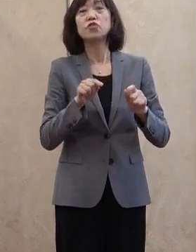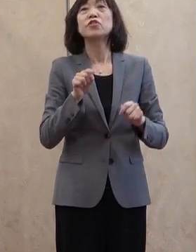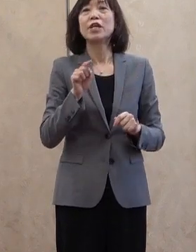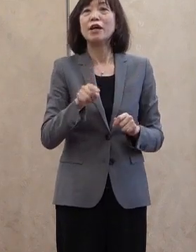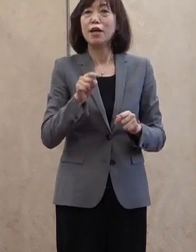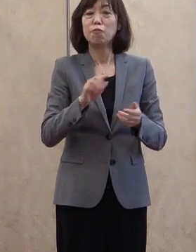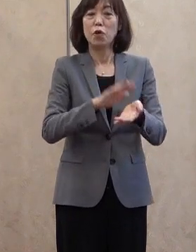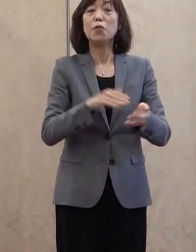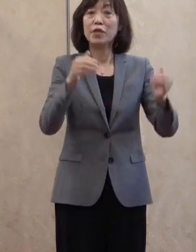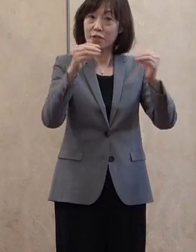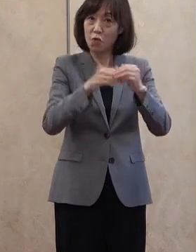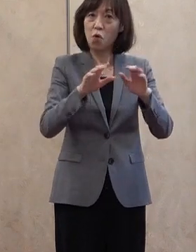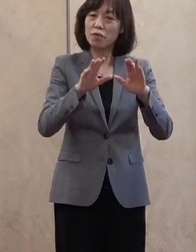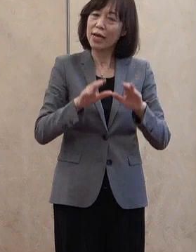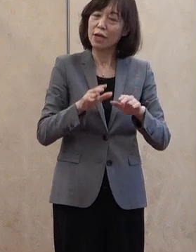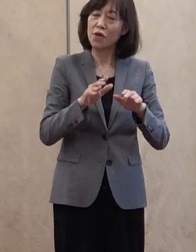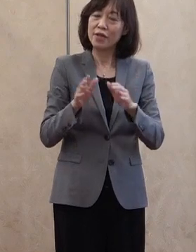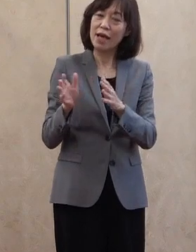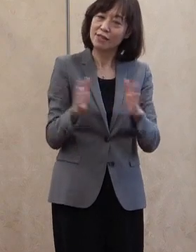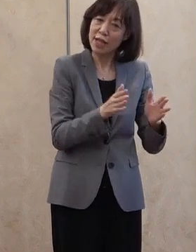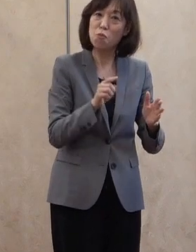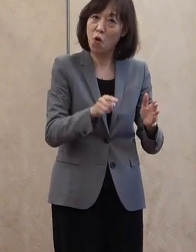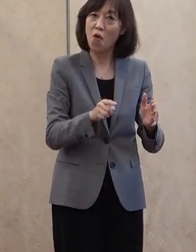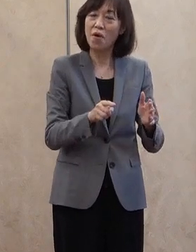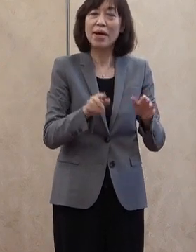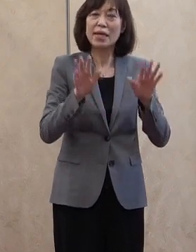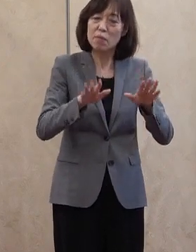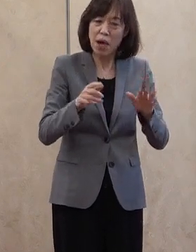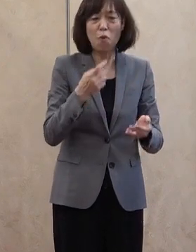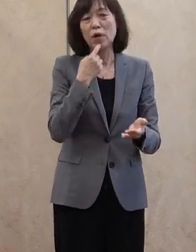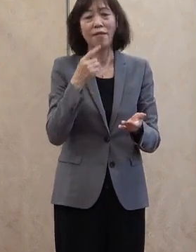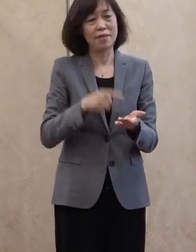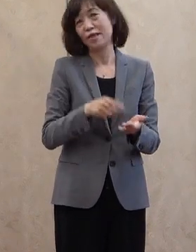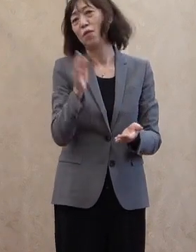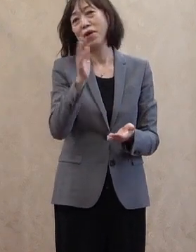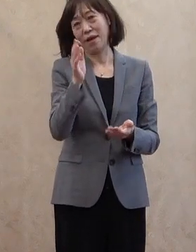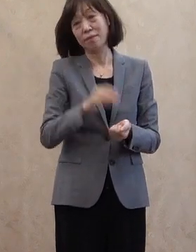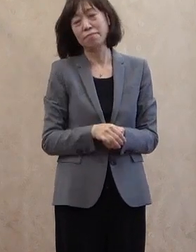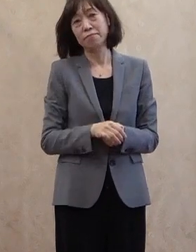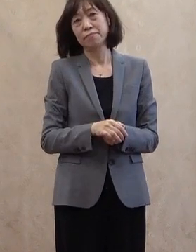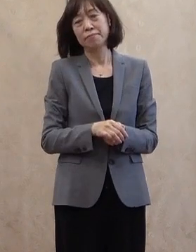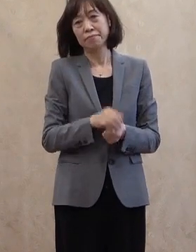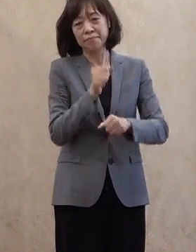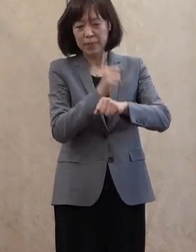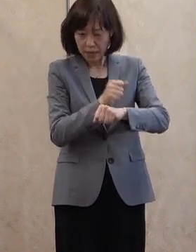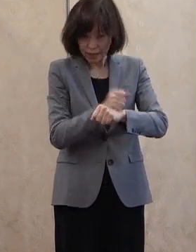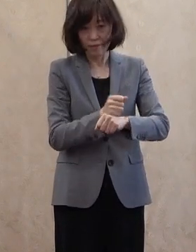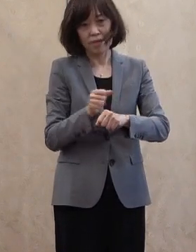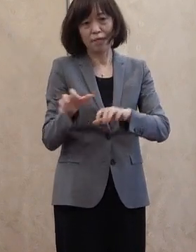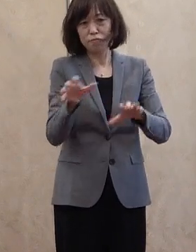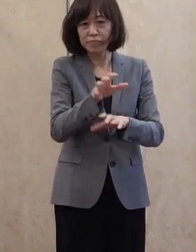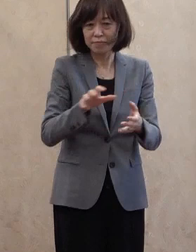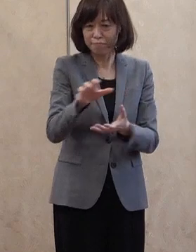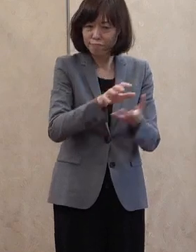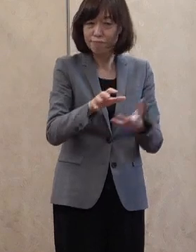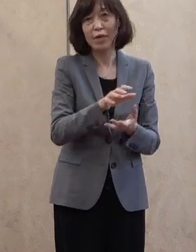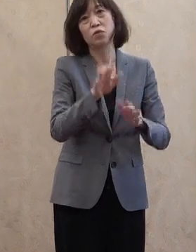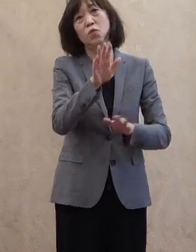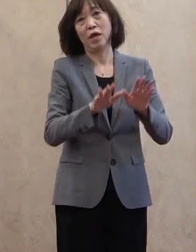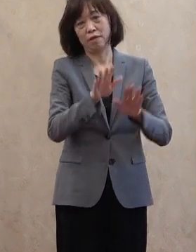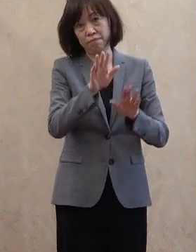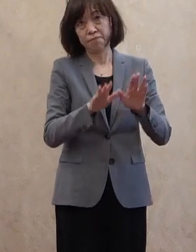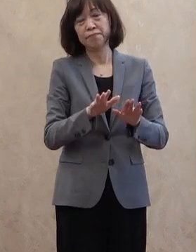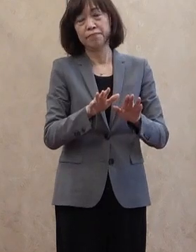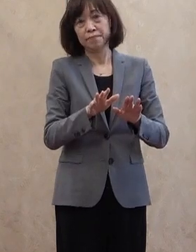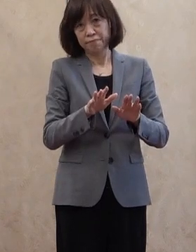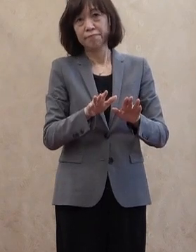ても、そういった年度替わりの時期で、なかなか簡単にはいかないんだということも報告を受けて、まさにそういう